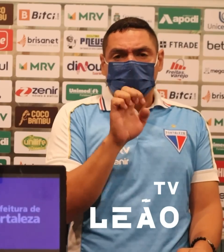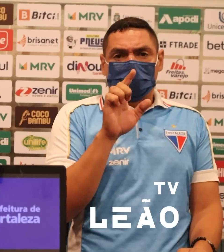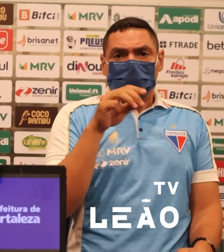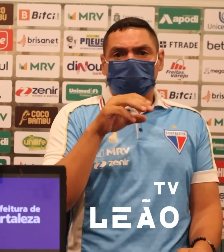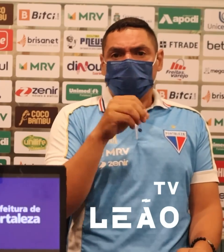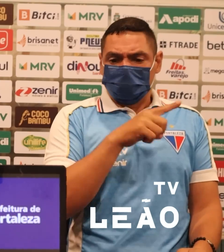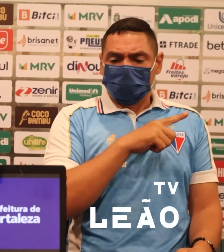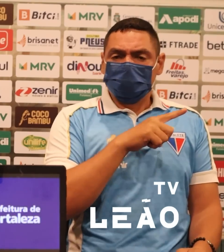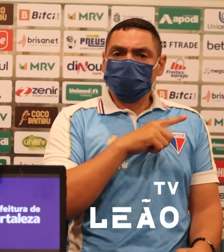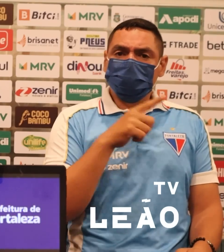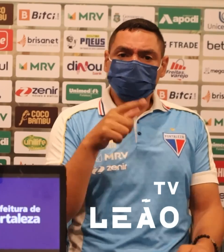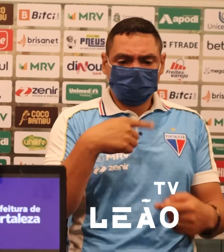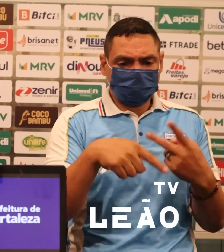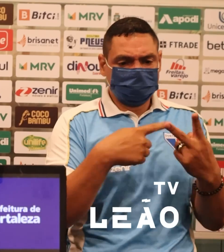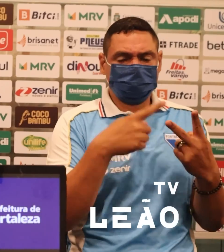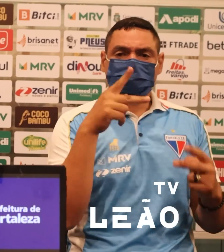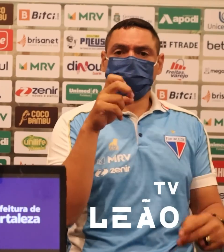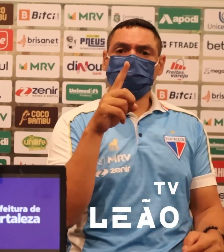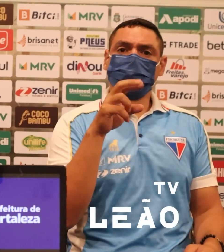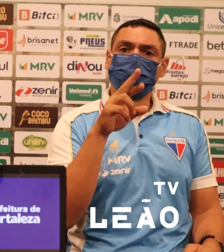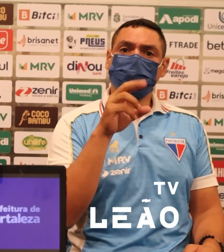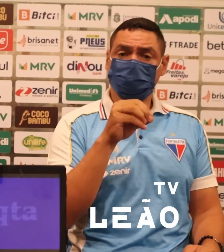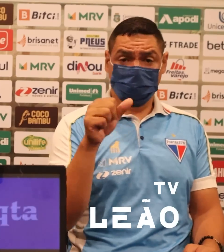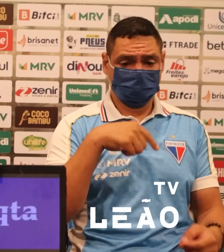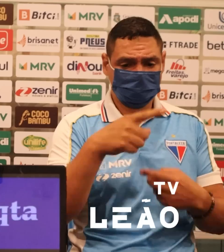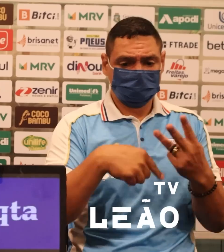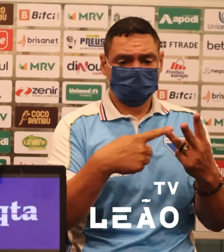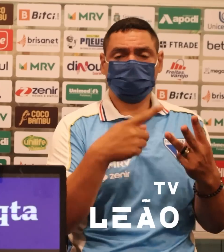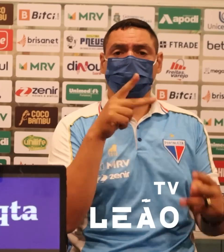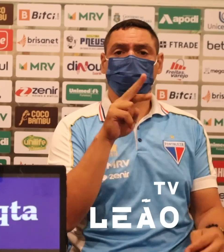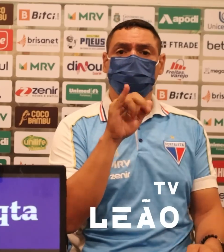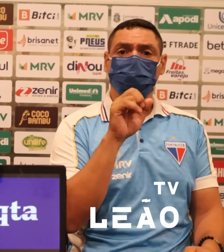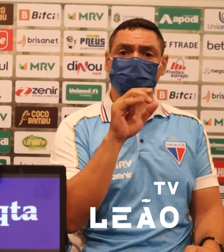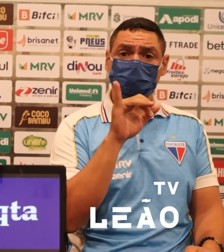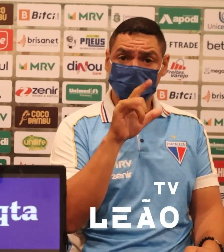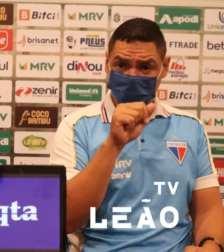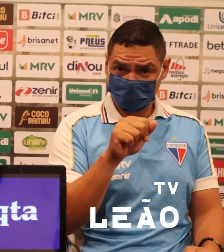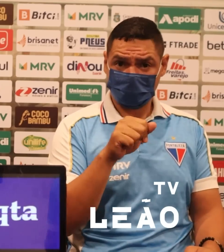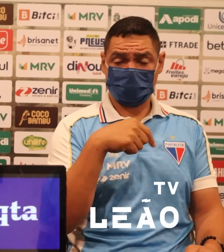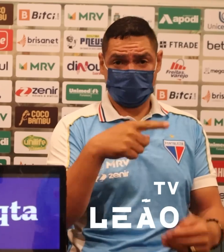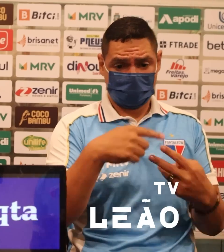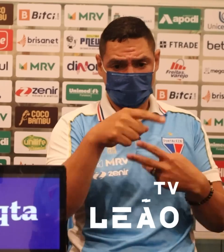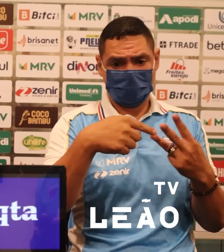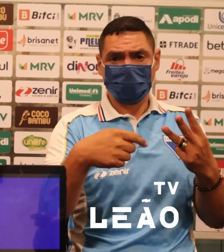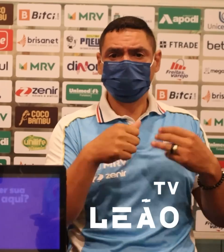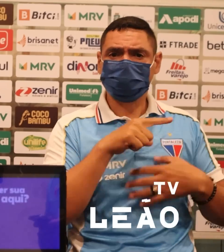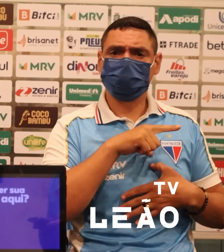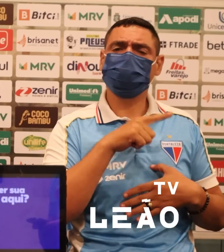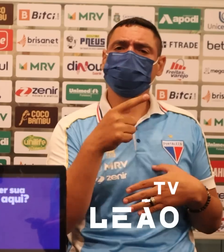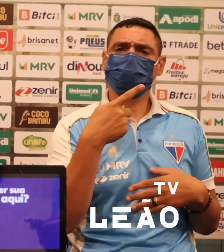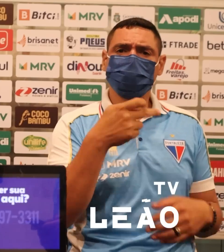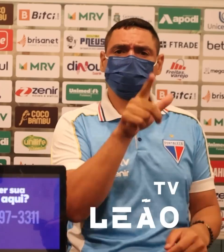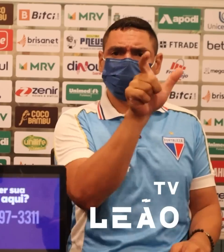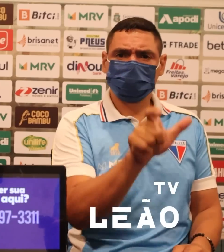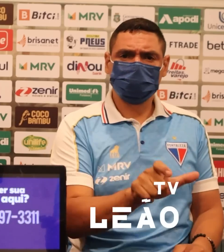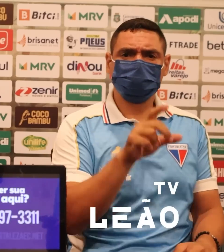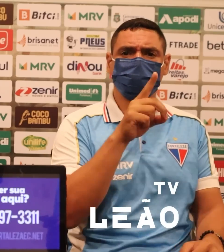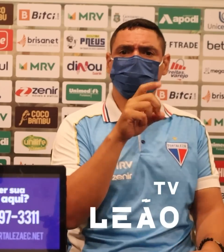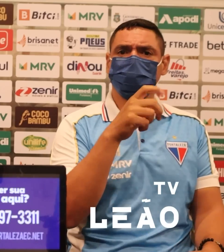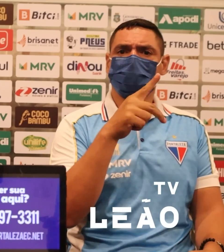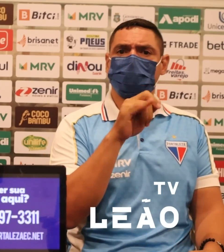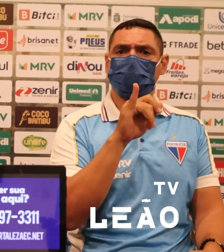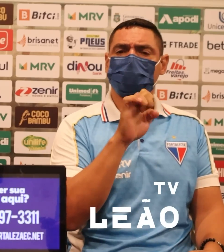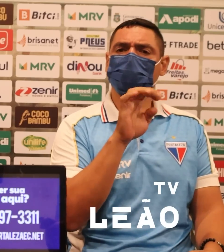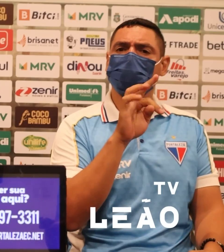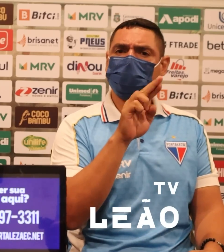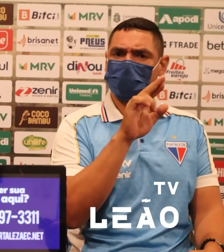Voz da Fiel, o Pedro Pinheiro, da TV Unifor, e a Priscila Moreira, do Razão Tricolor, falam do De Pietri. Então, eles perguntam,